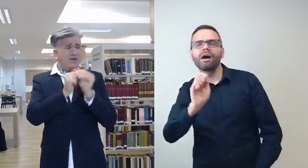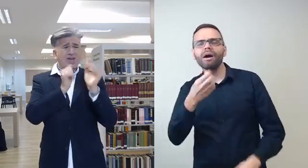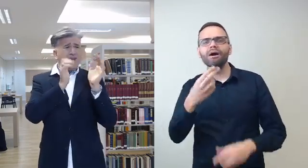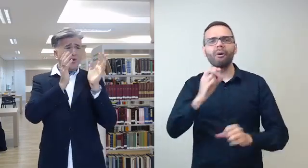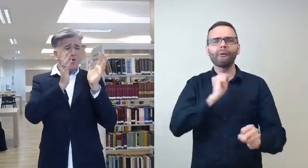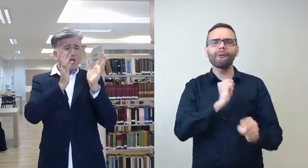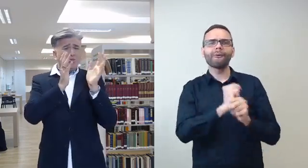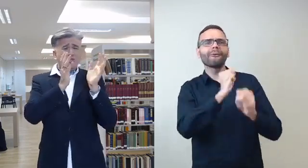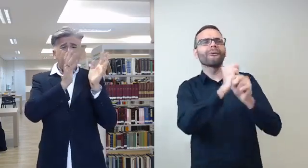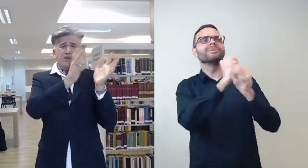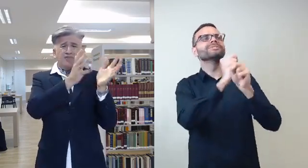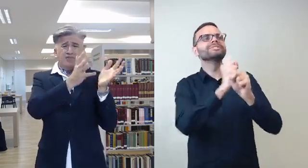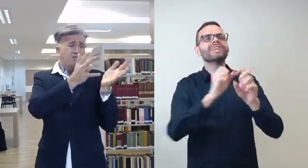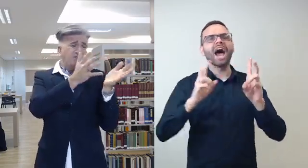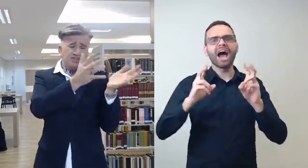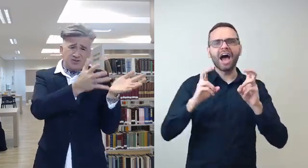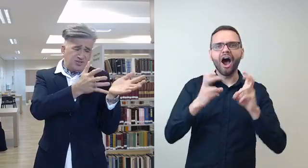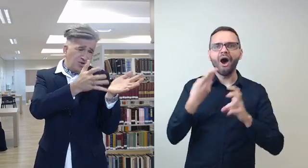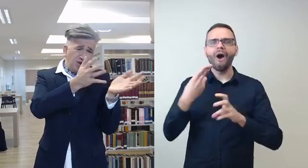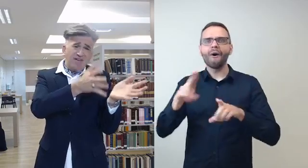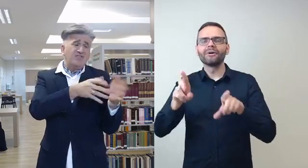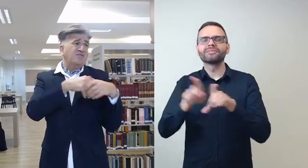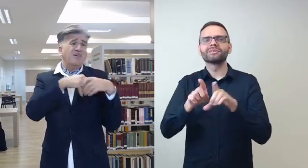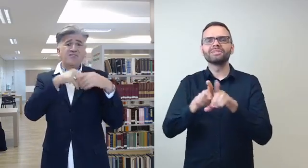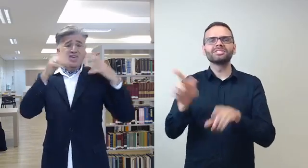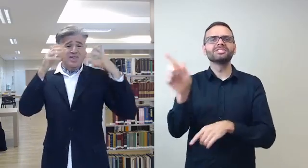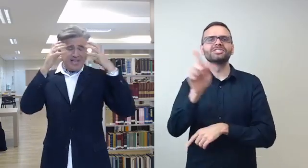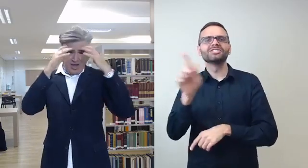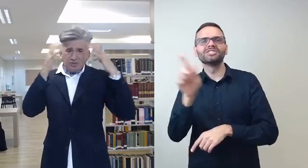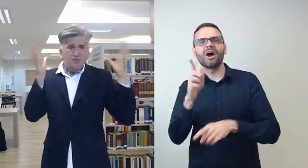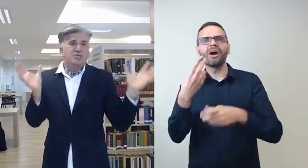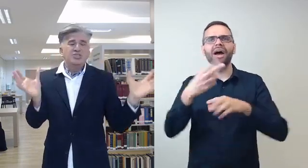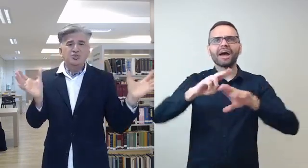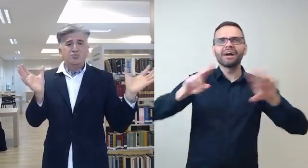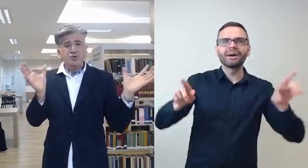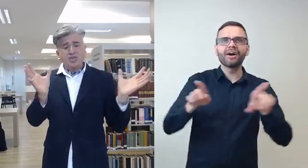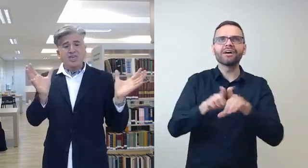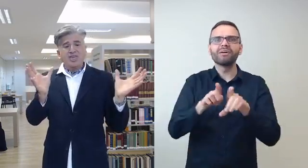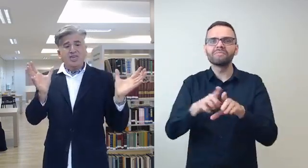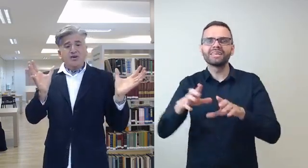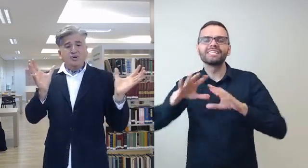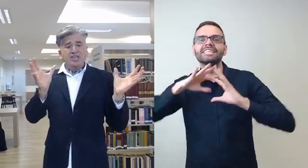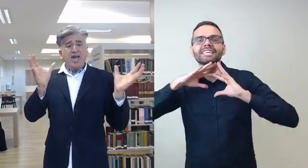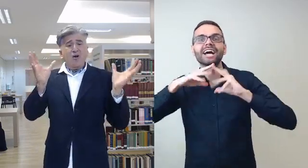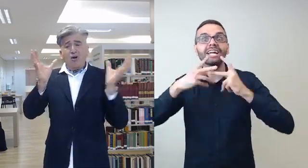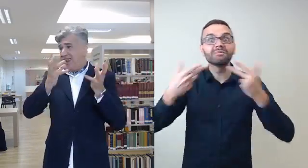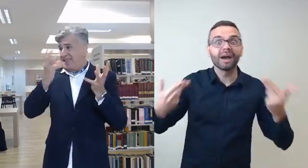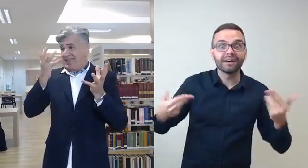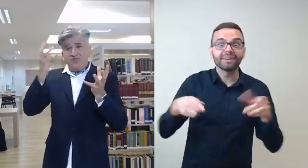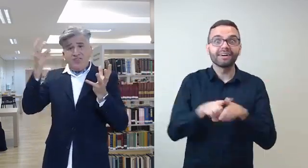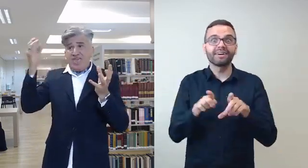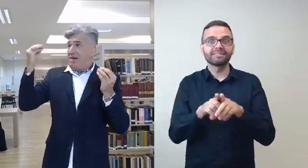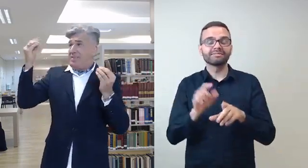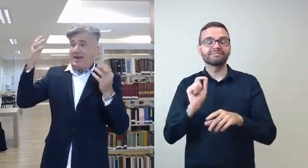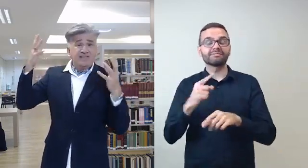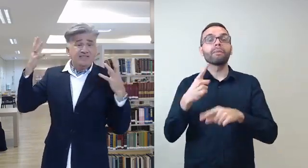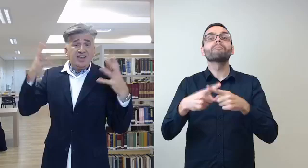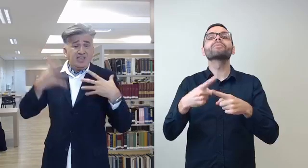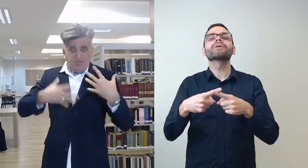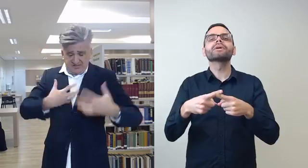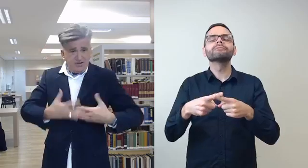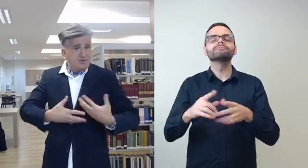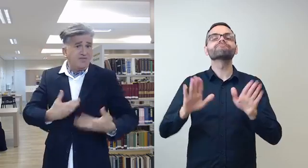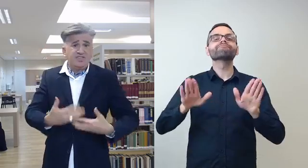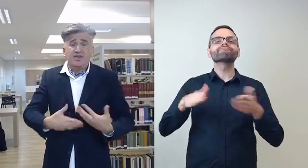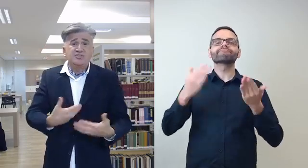ver um canal Geographic, Universal Geographic, vai ver canal de bicho. Por quê? Porque na hora que vier a palestra ali